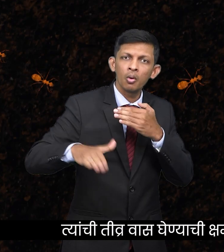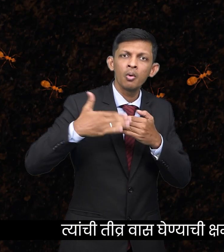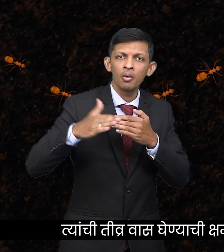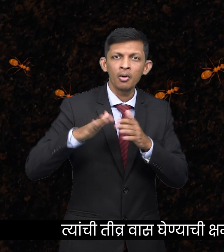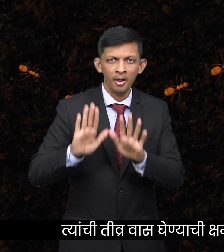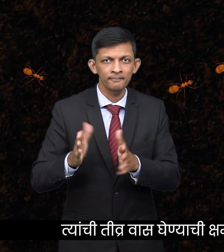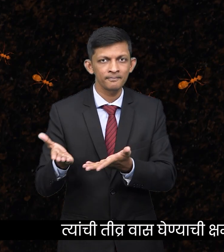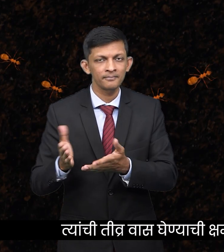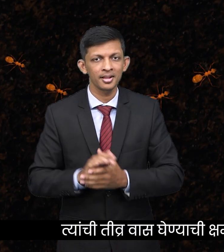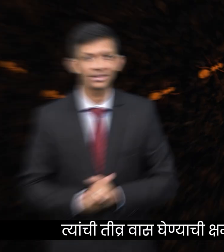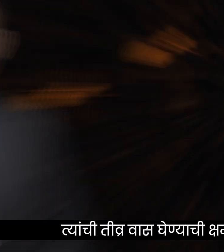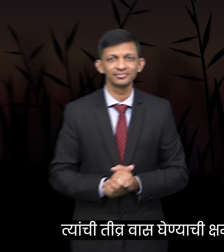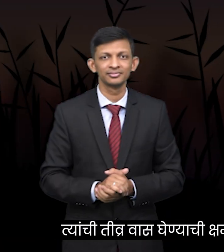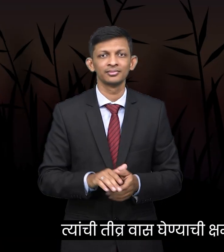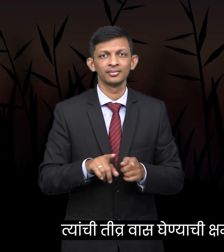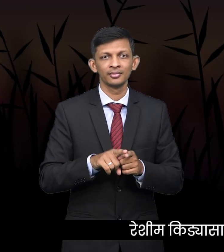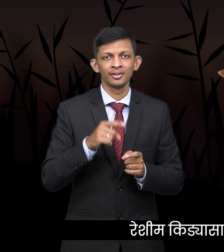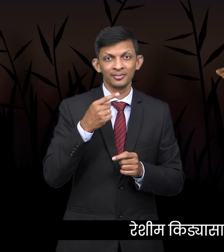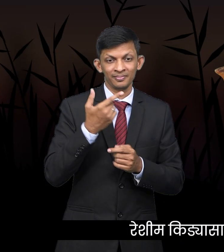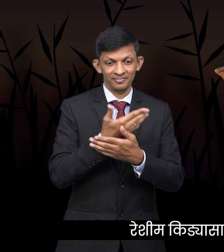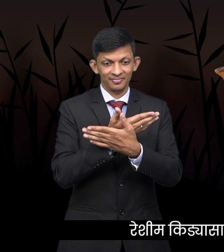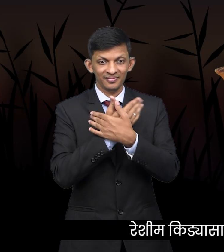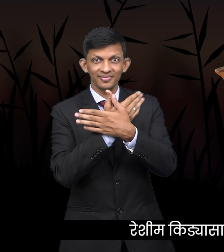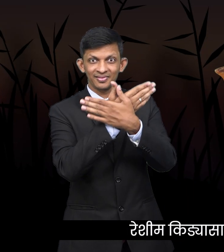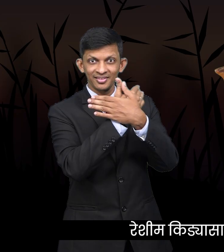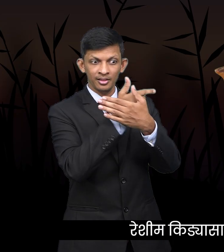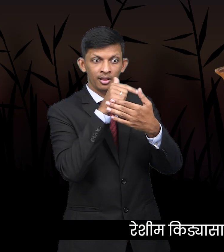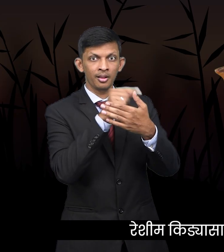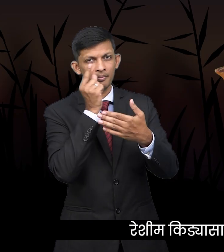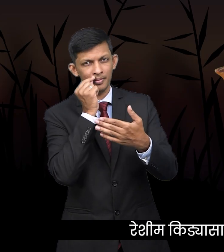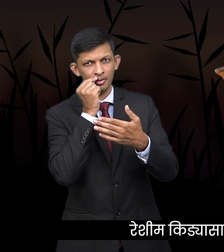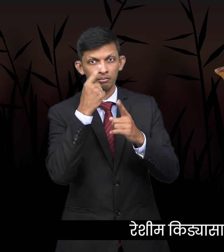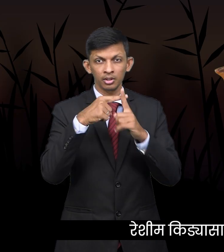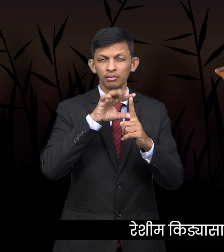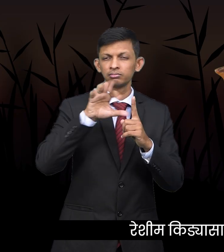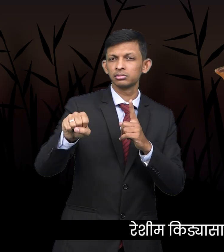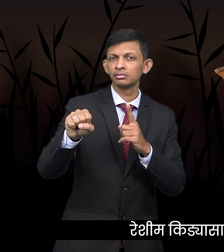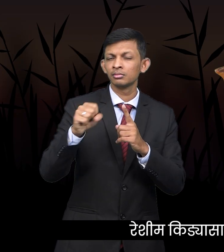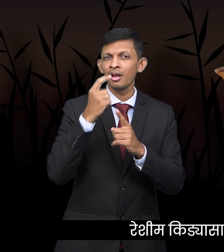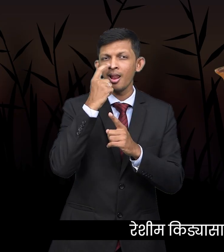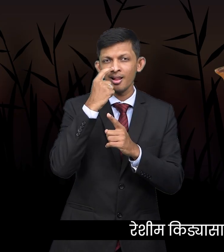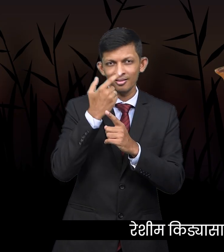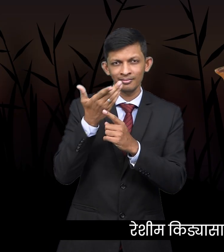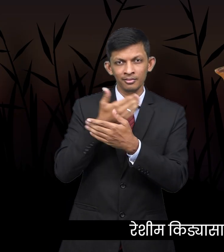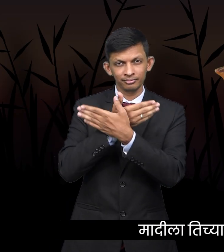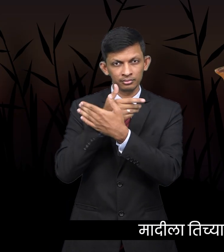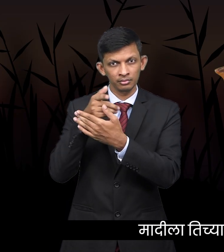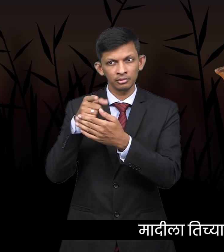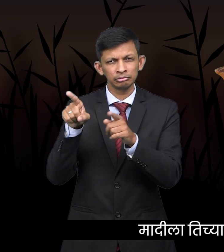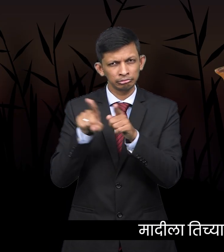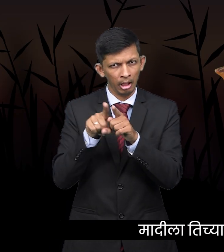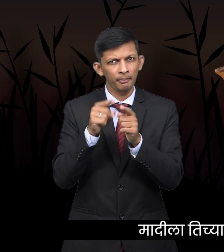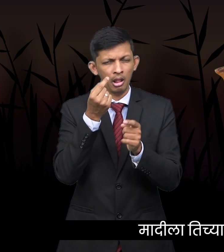काम करण्यास मदत करते. रेशीम किड्यासारखे काही नरकीटक आपल्या